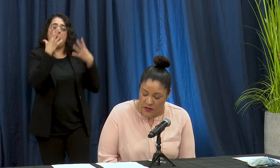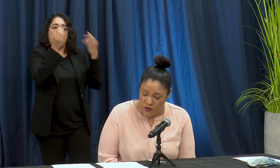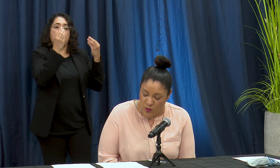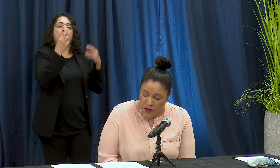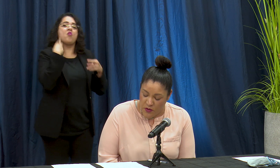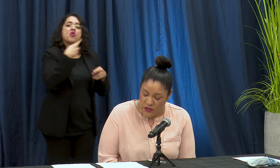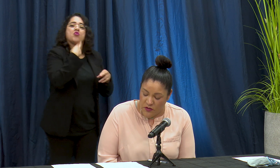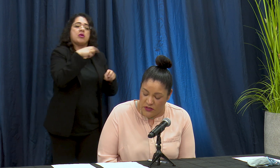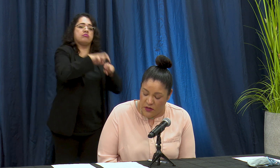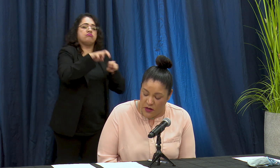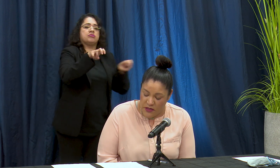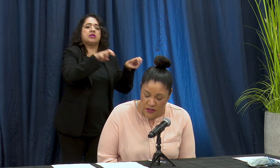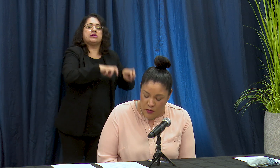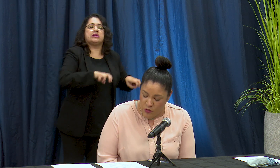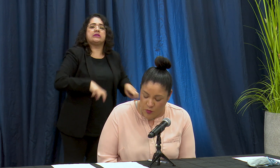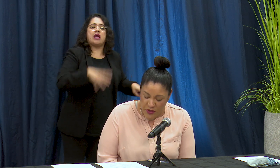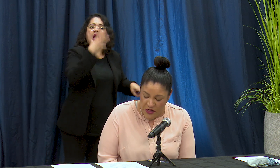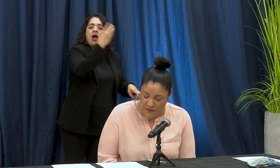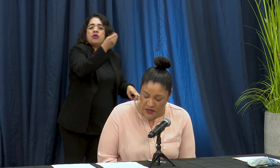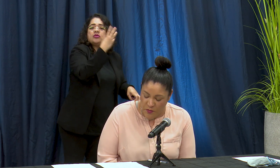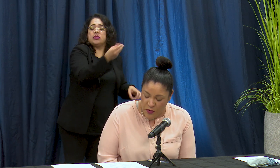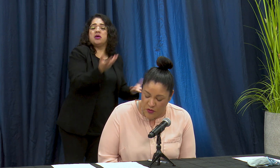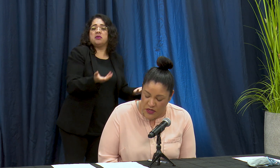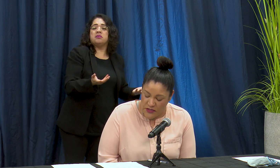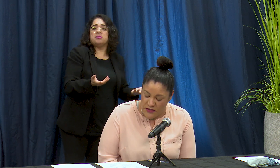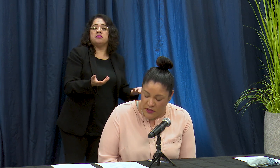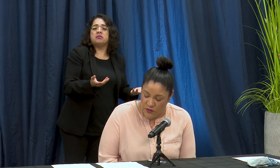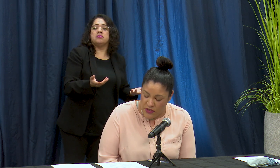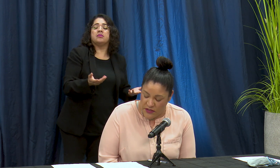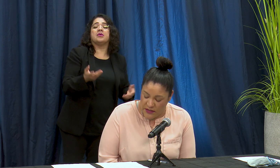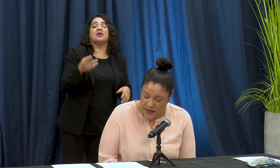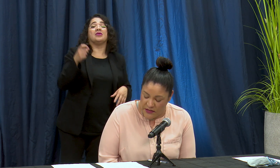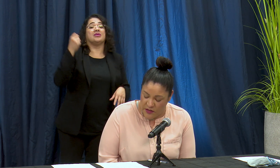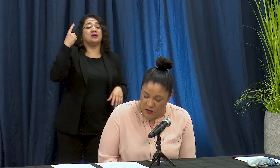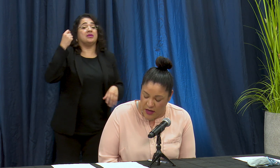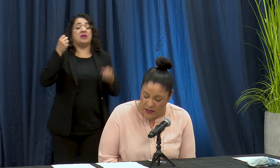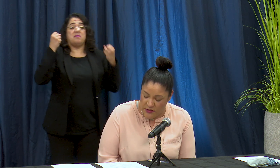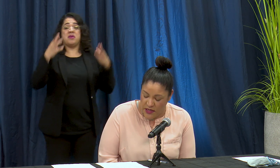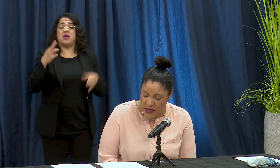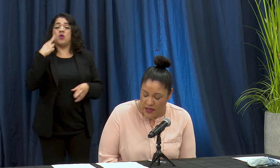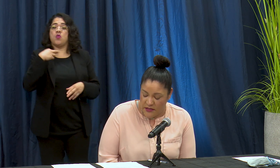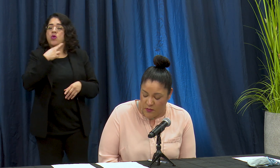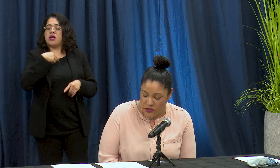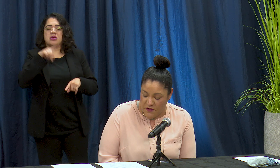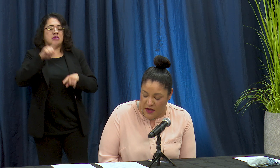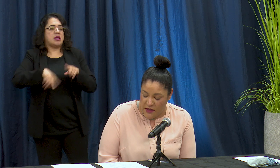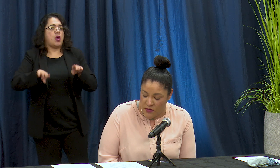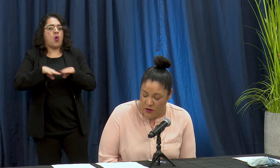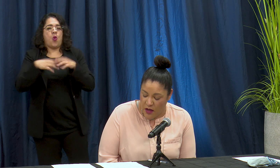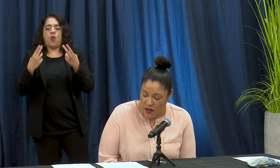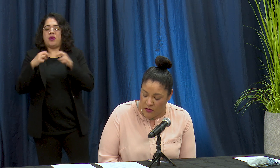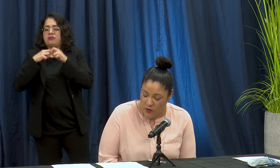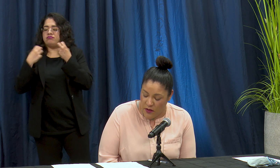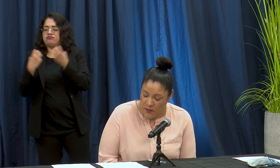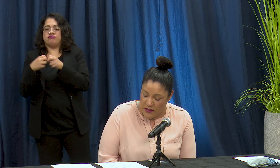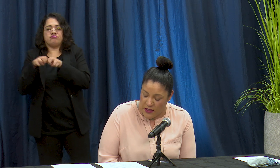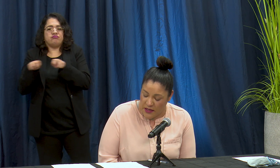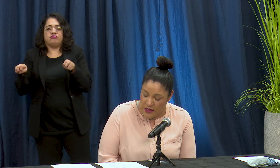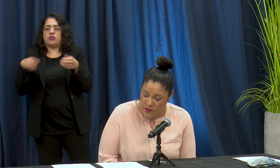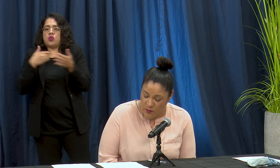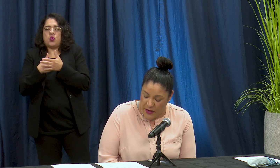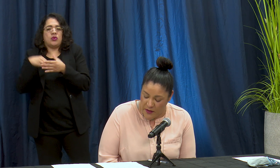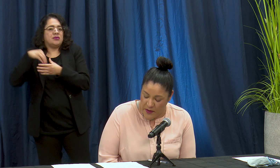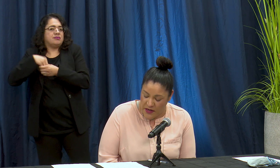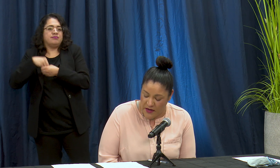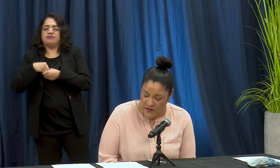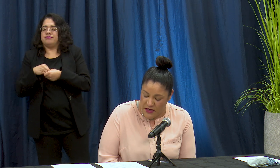Si bien los comedores o restaurantes aún no pueden abrir por órdenes de salud estatales y locales, estamos trabajando arduamente